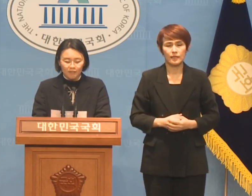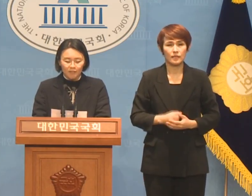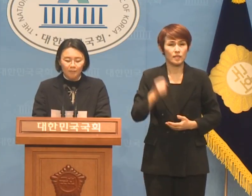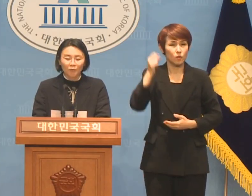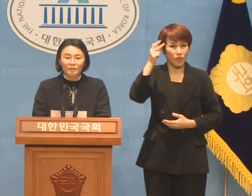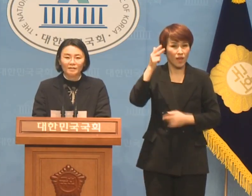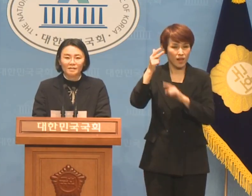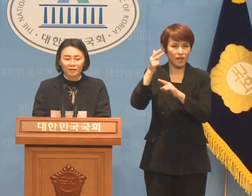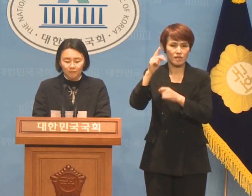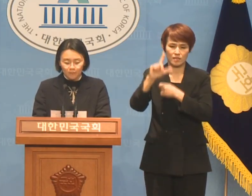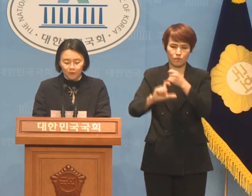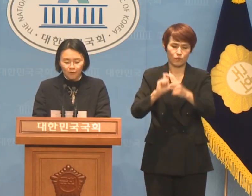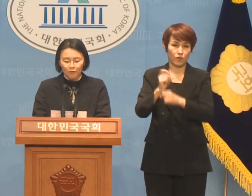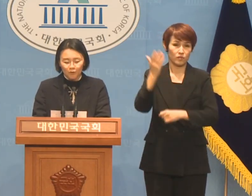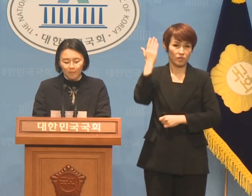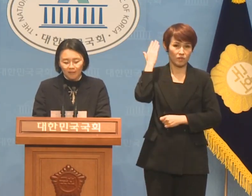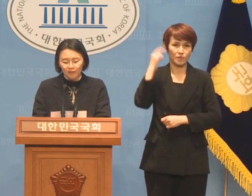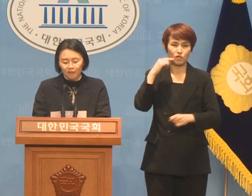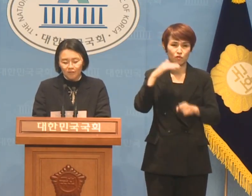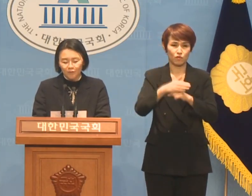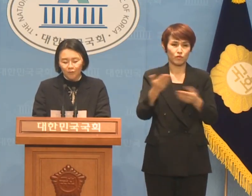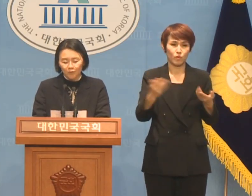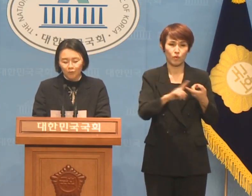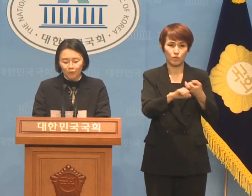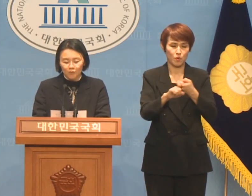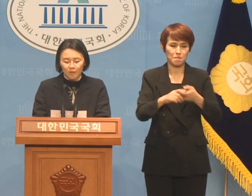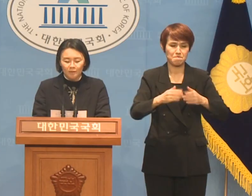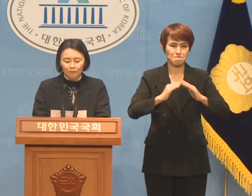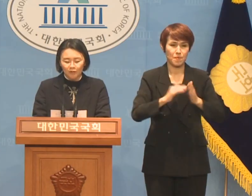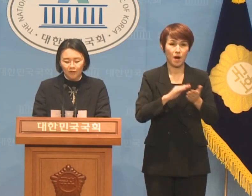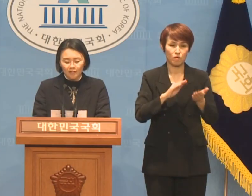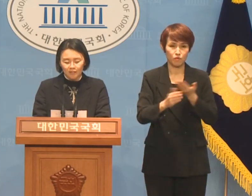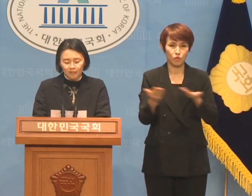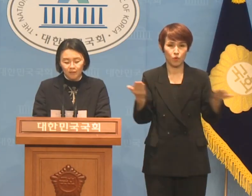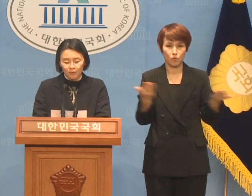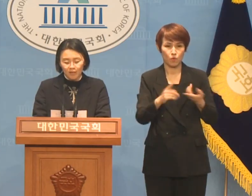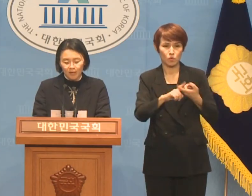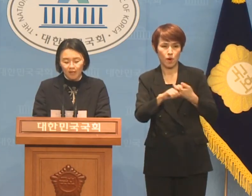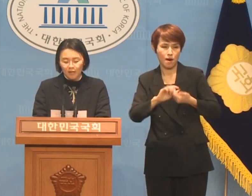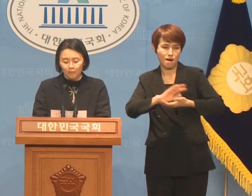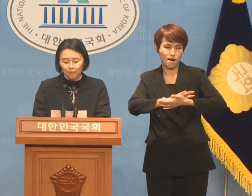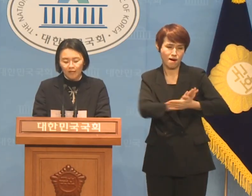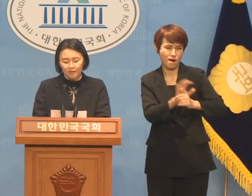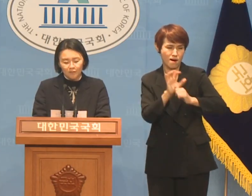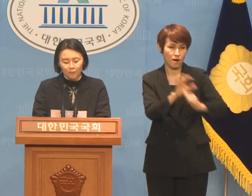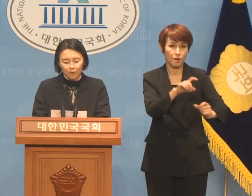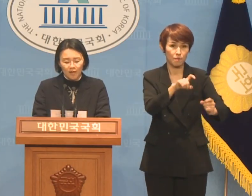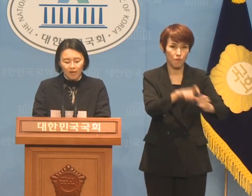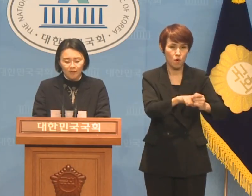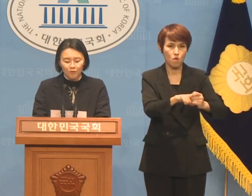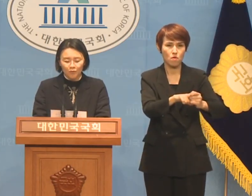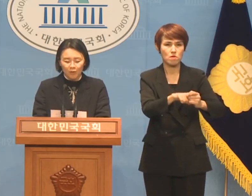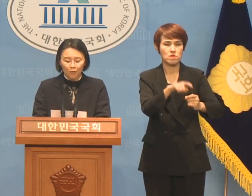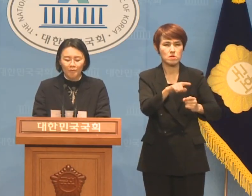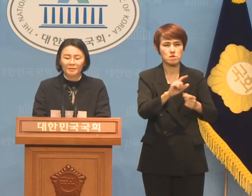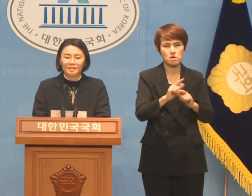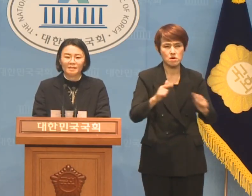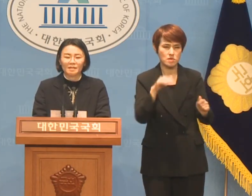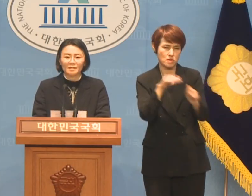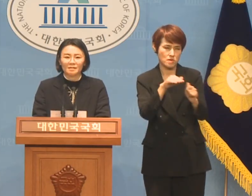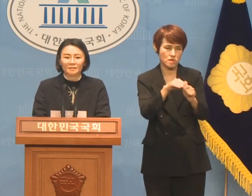세종호텔은 15년 전 민주노조가 만들어지고 노동조합을 무력화시키기 위해 부당전보와 각종